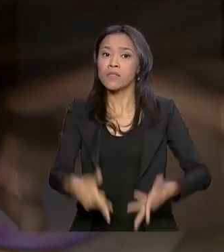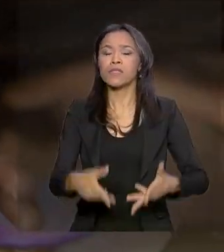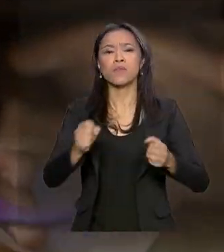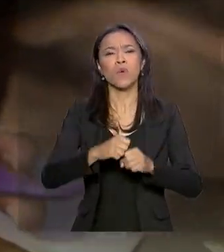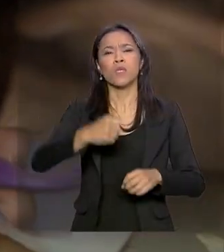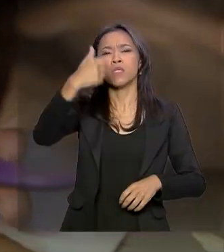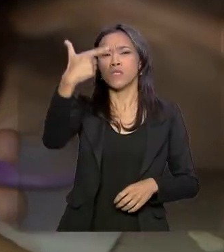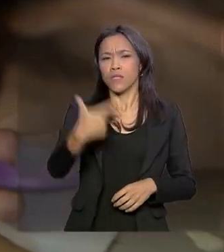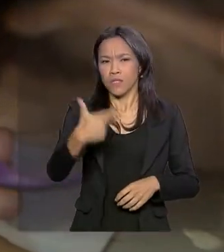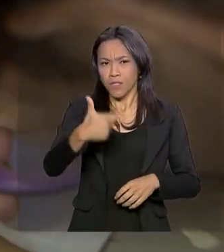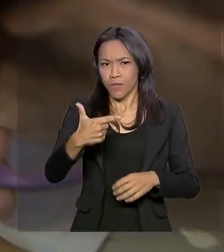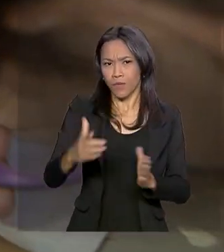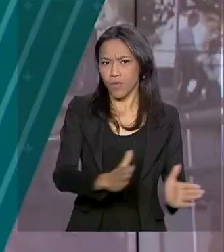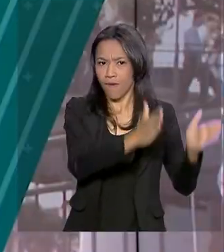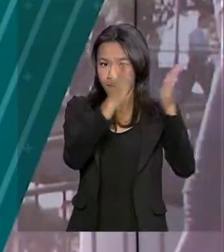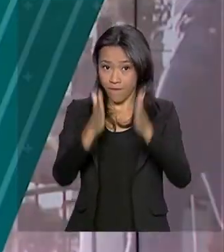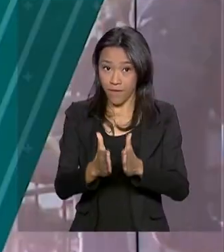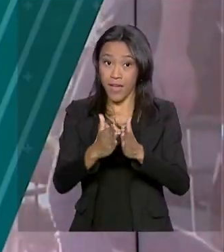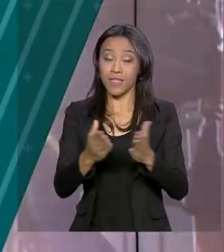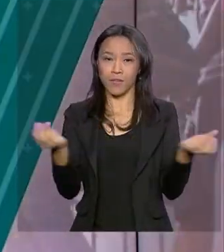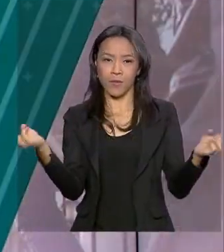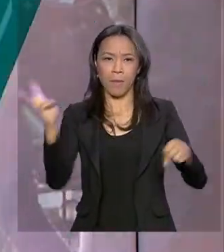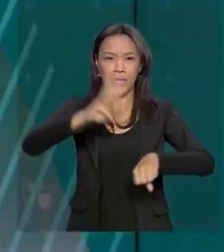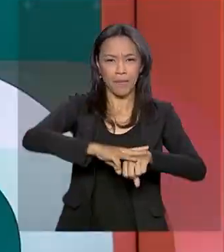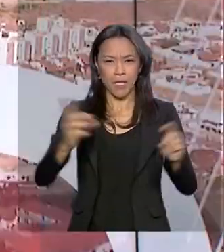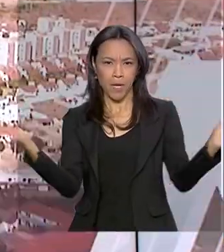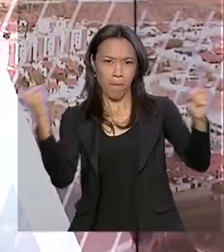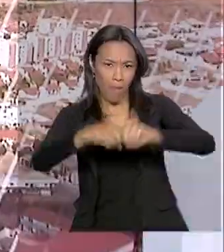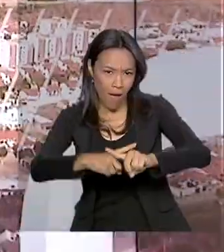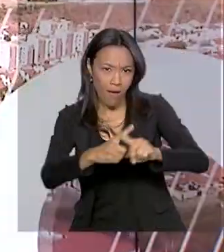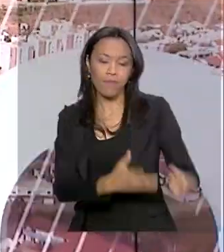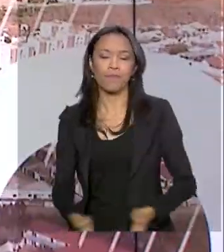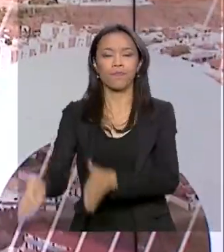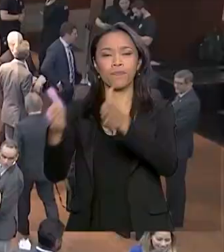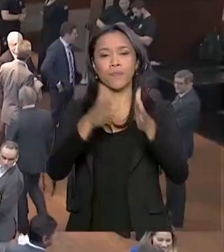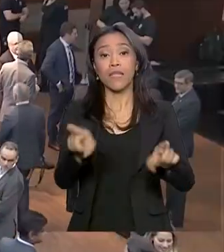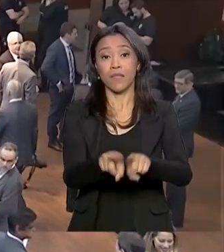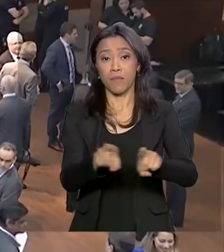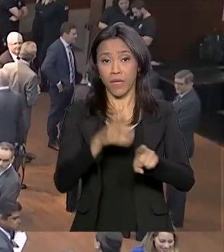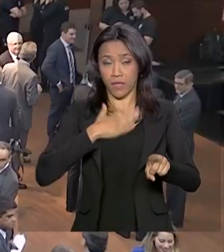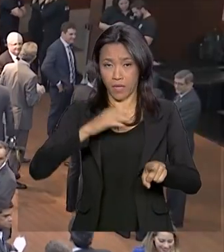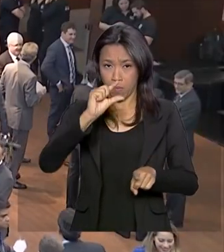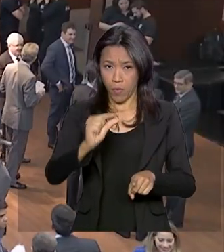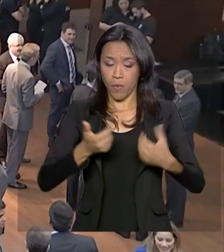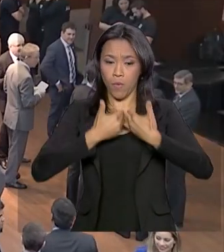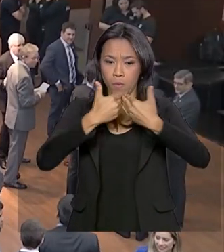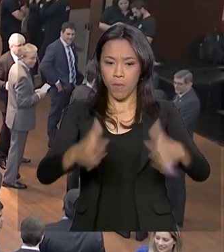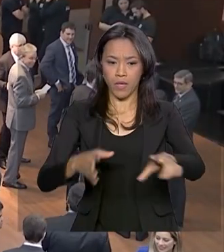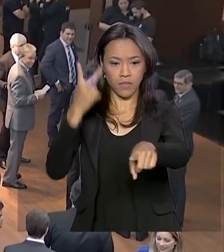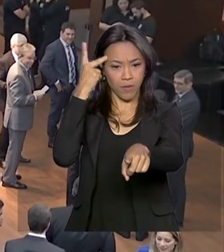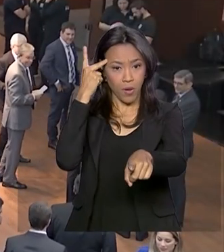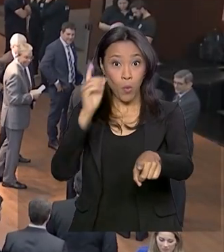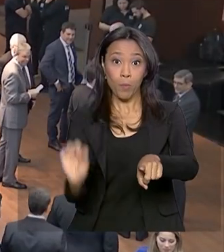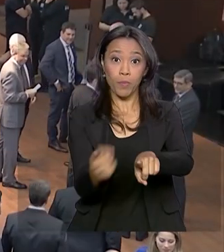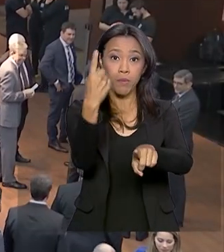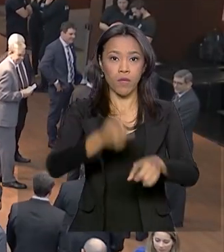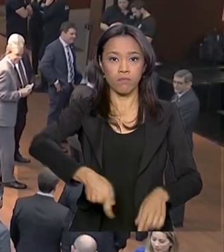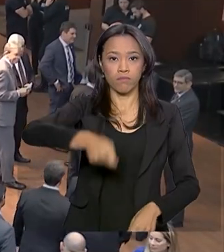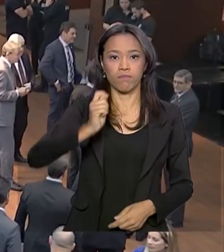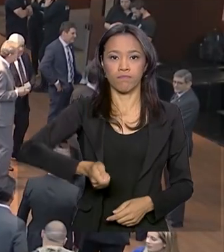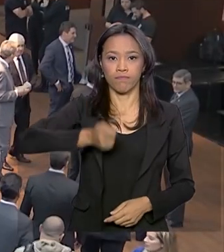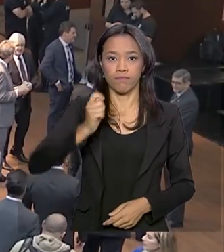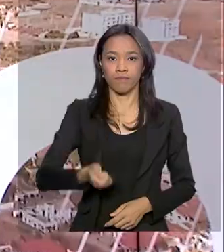brasileira de matemática e veja também começa daqui a pouco em são paulo o primeiro leilão de rodovias